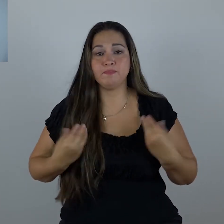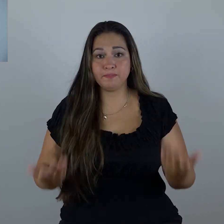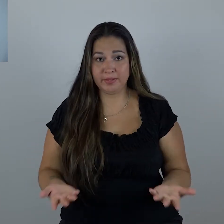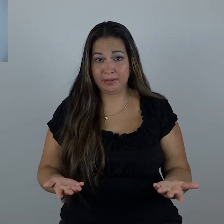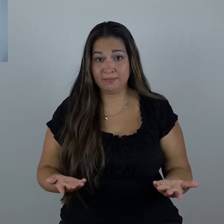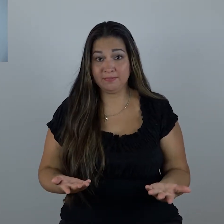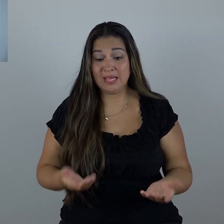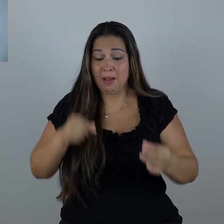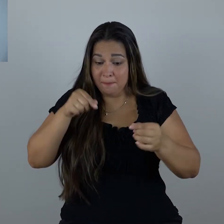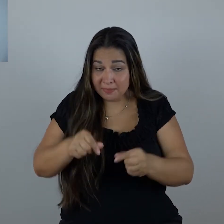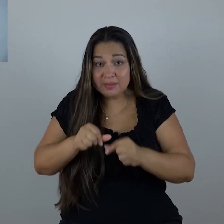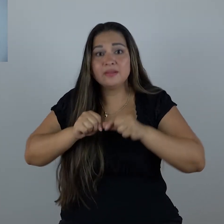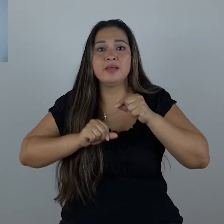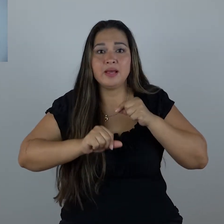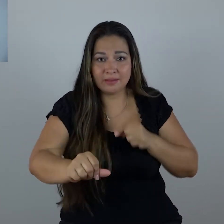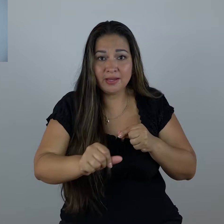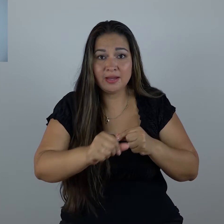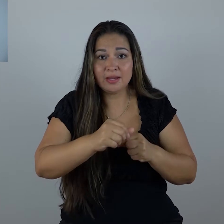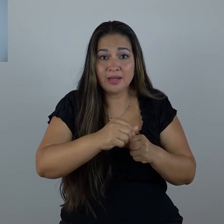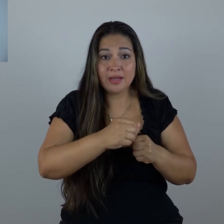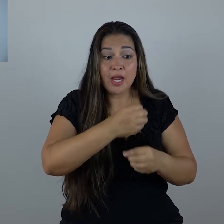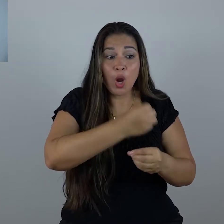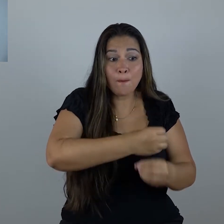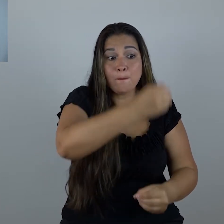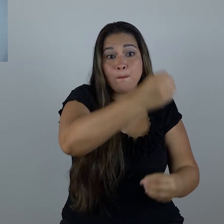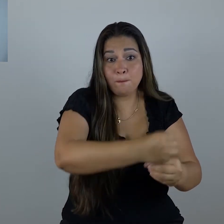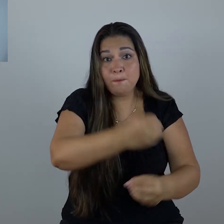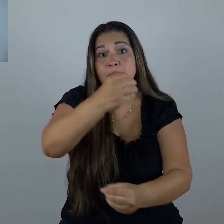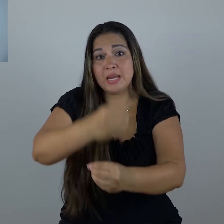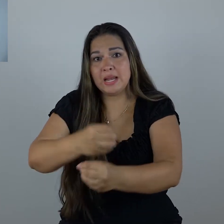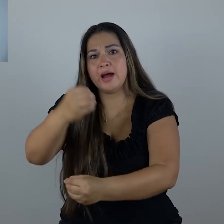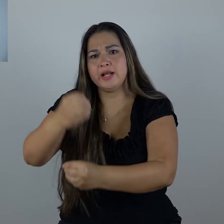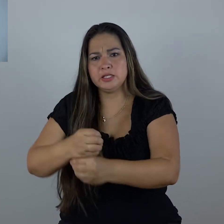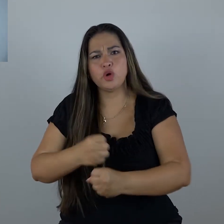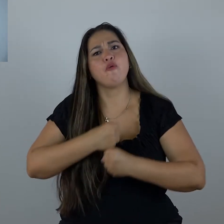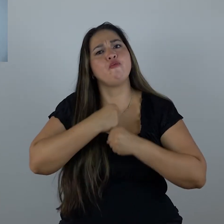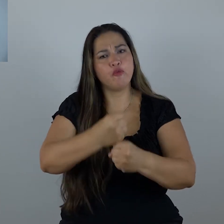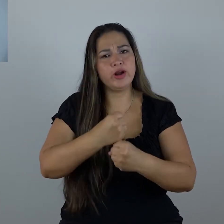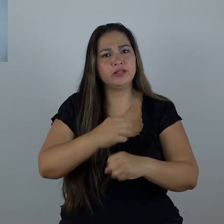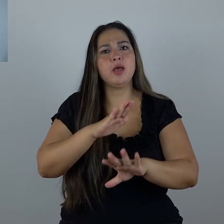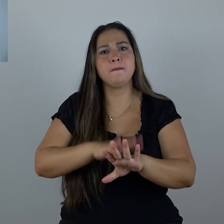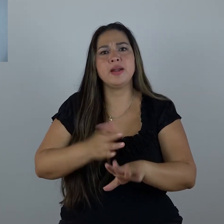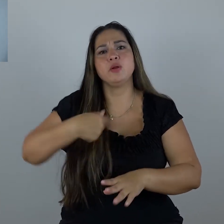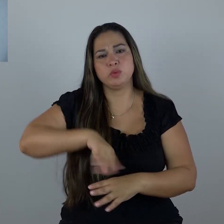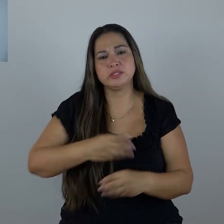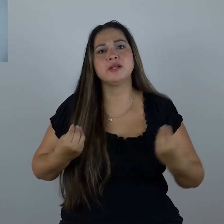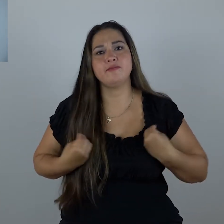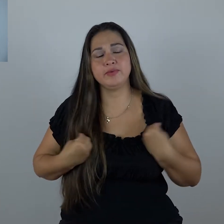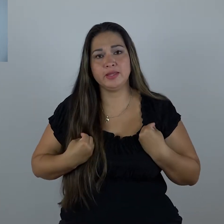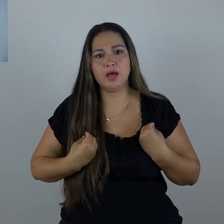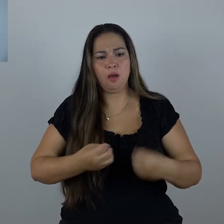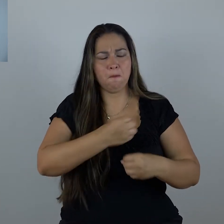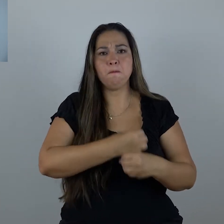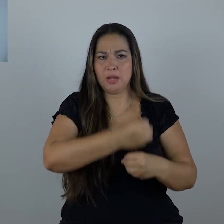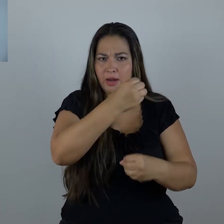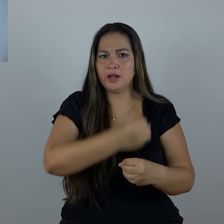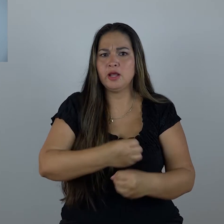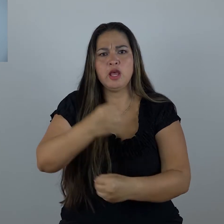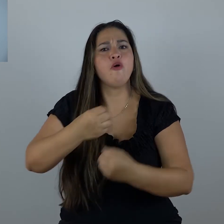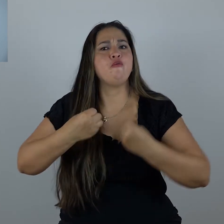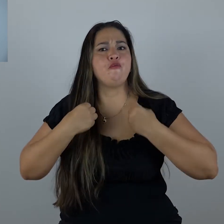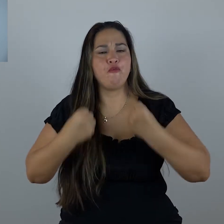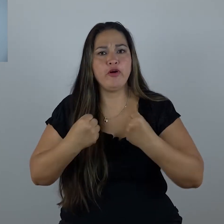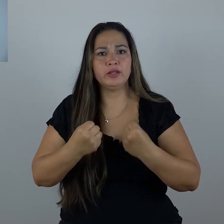manera que los pilares que estamos tratando de implementar en nuestras vidas puedan ser pilares realmente consistentes